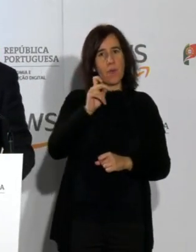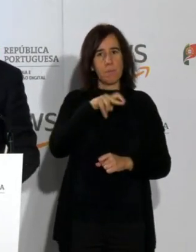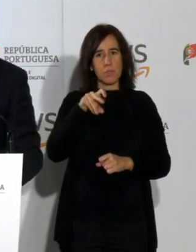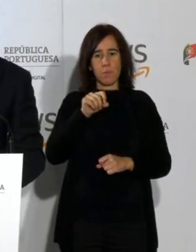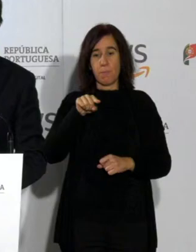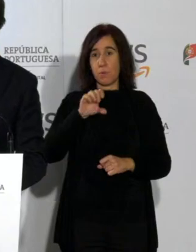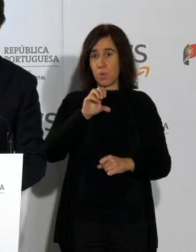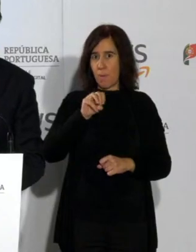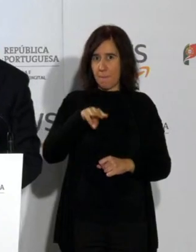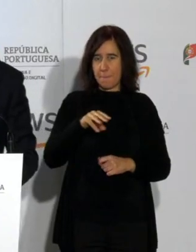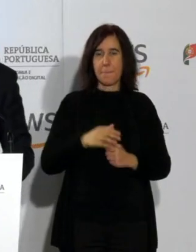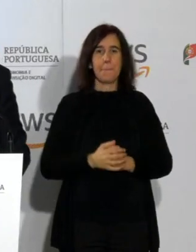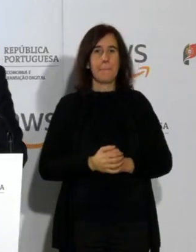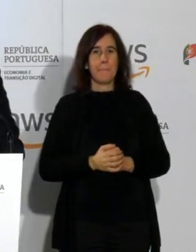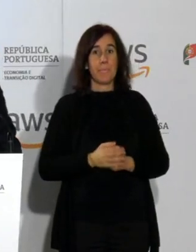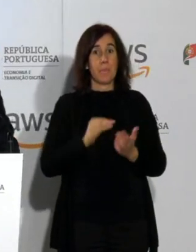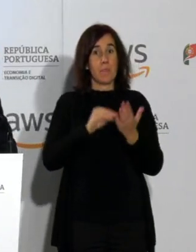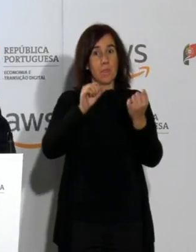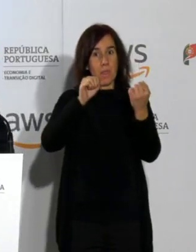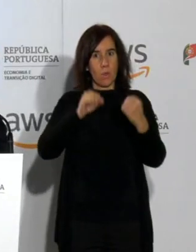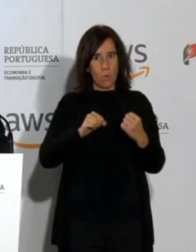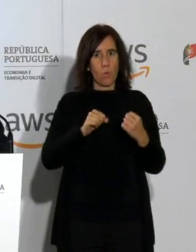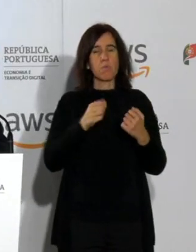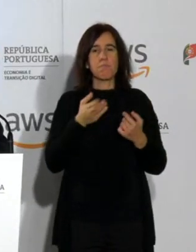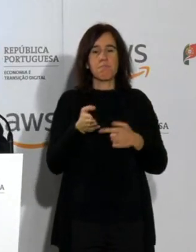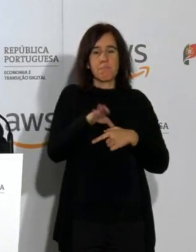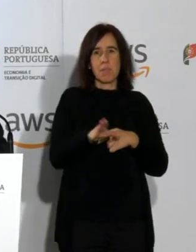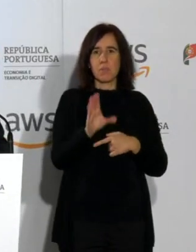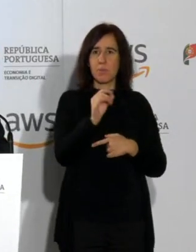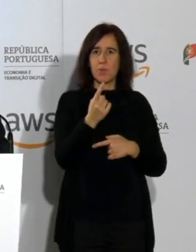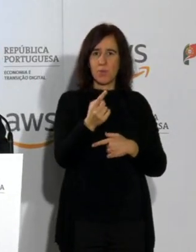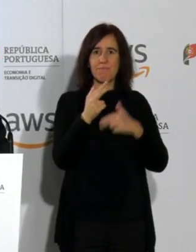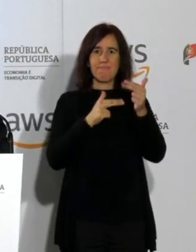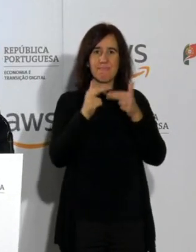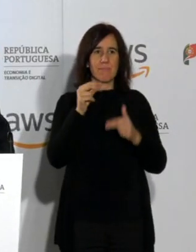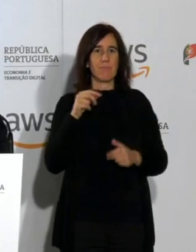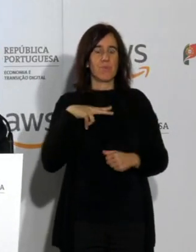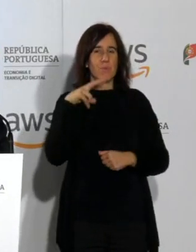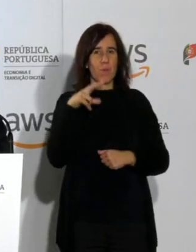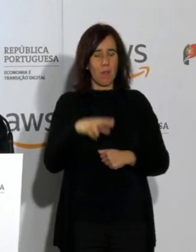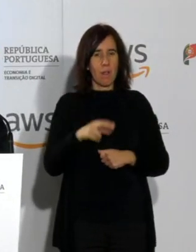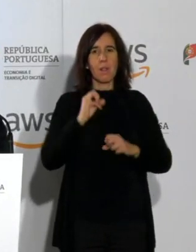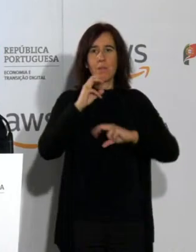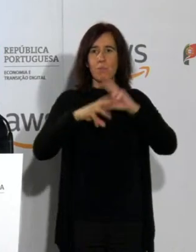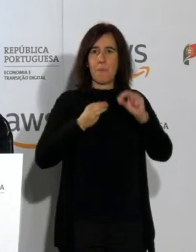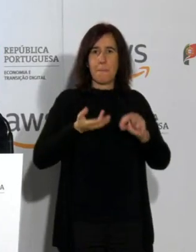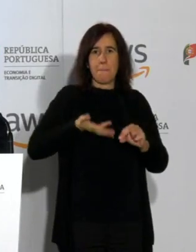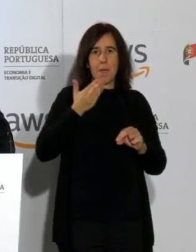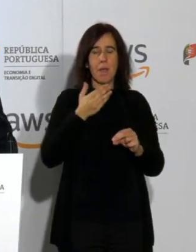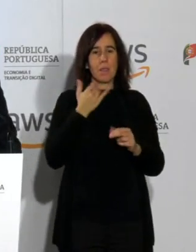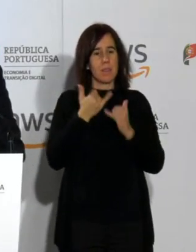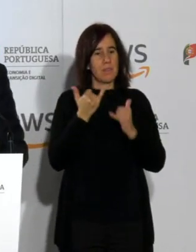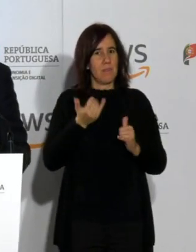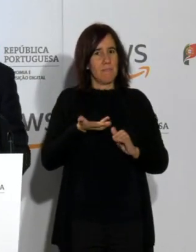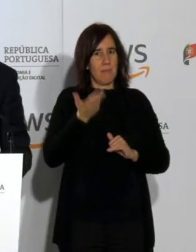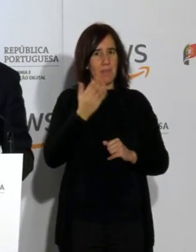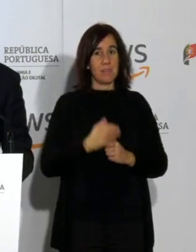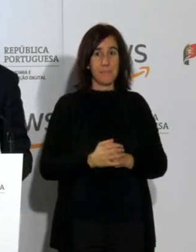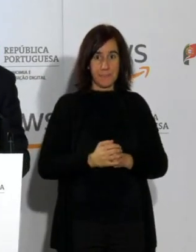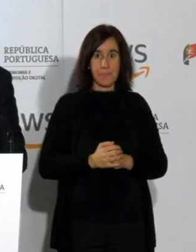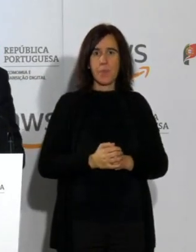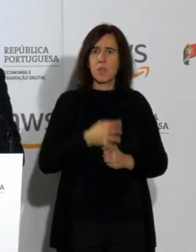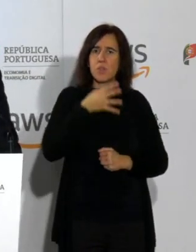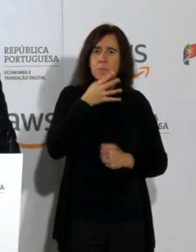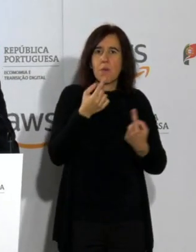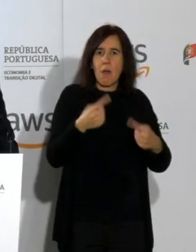Amazon.com. Através deste acordo é dado mais um passo na construção de um Portugal mais moderno e mais digital. E há uma